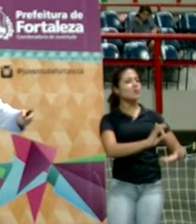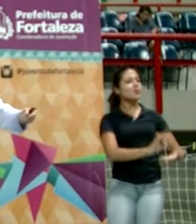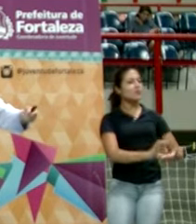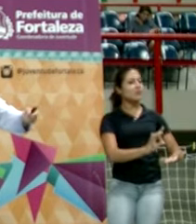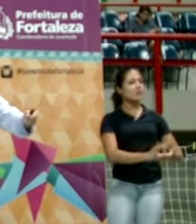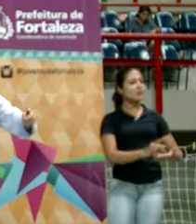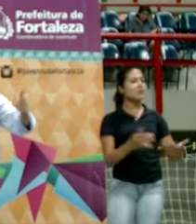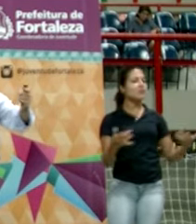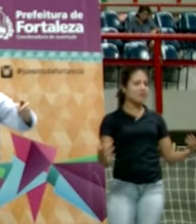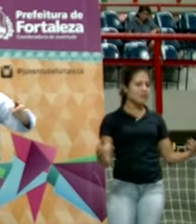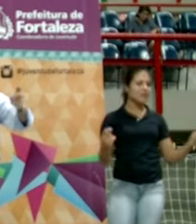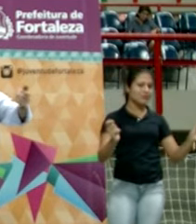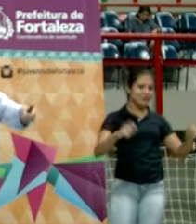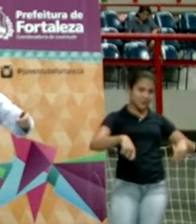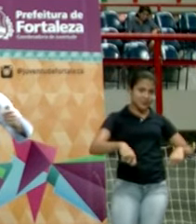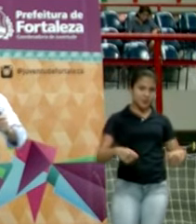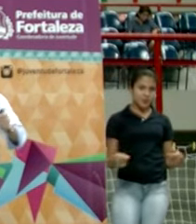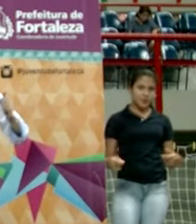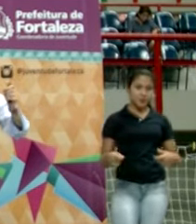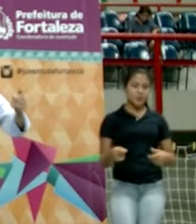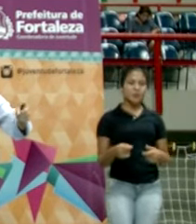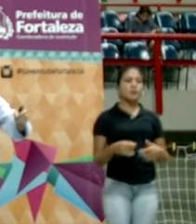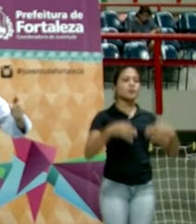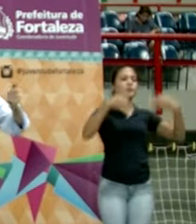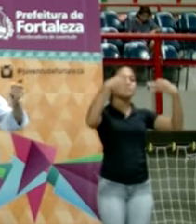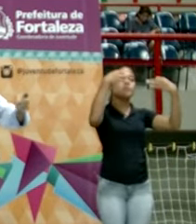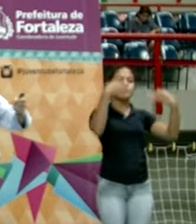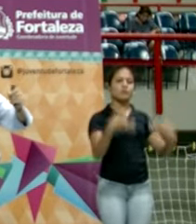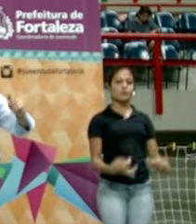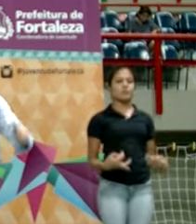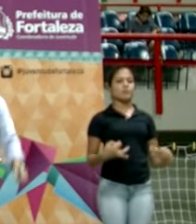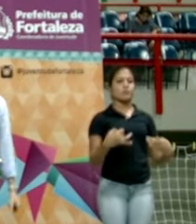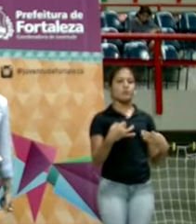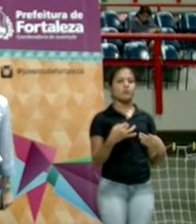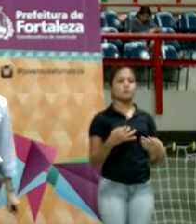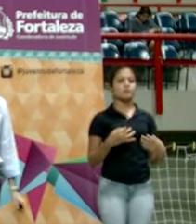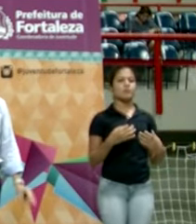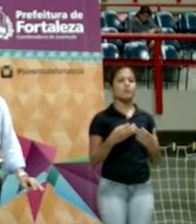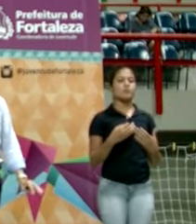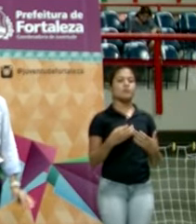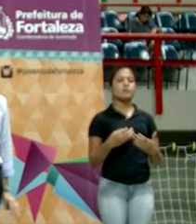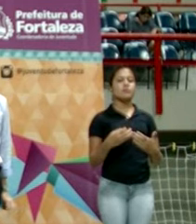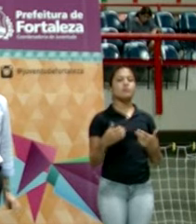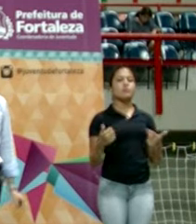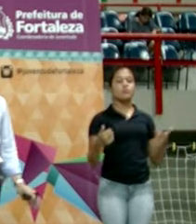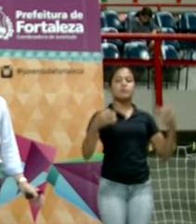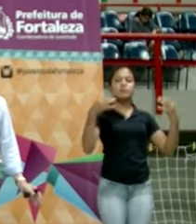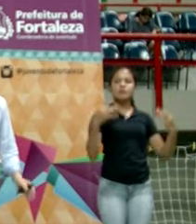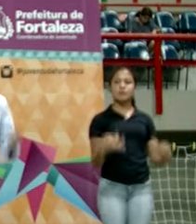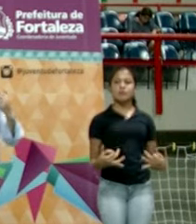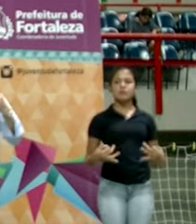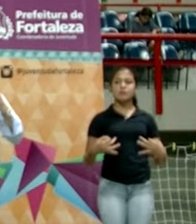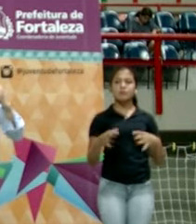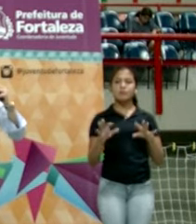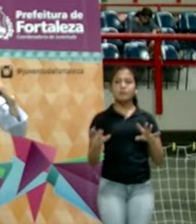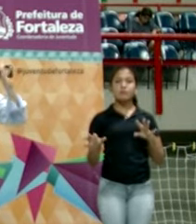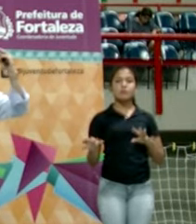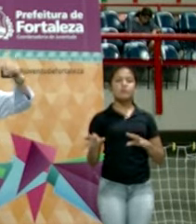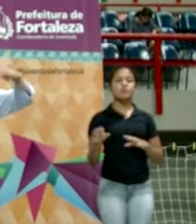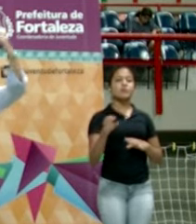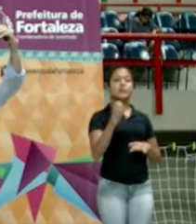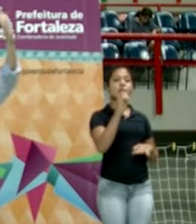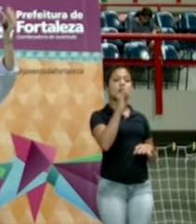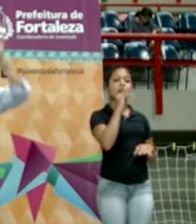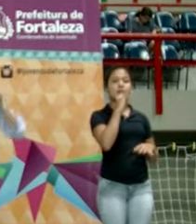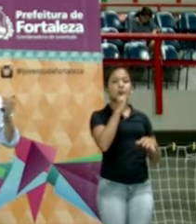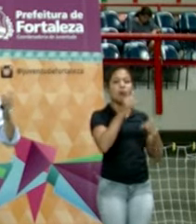ser uma verdade concreta, uma verdade sem a mínima dúvida, tá? Mas é lógico, se